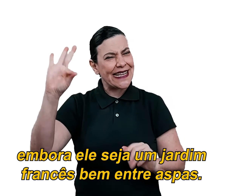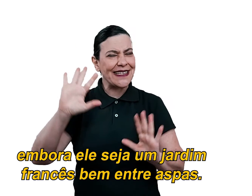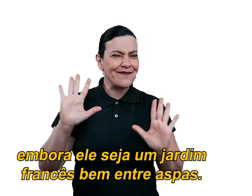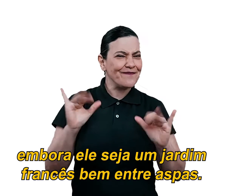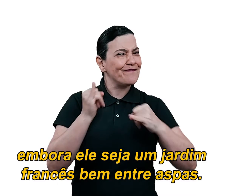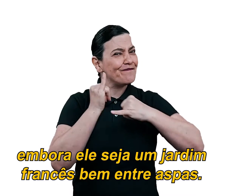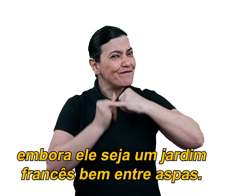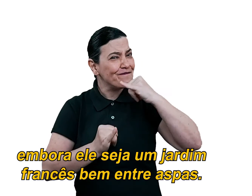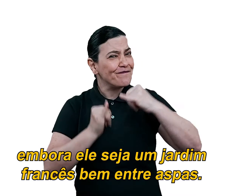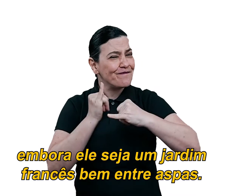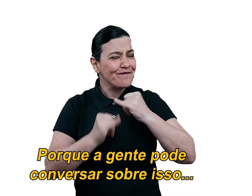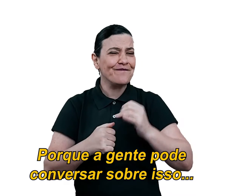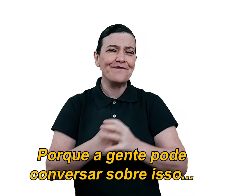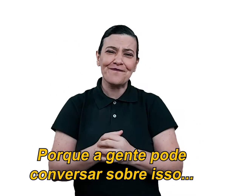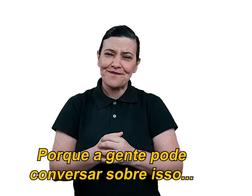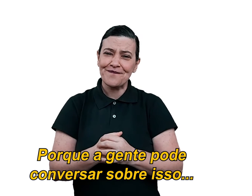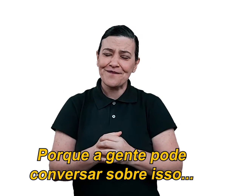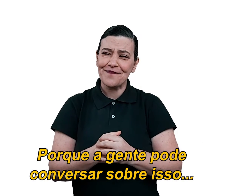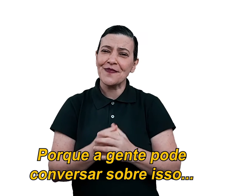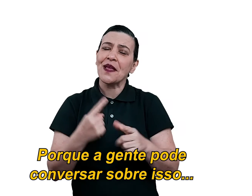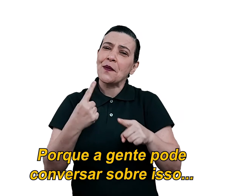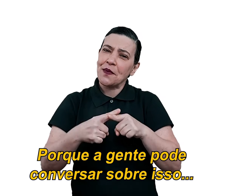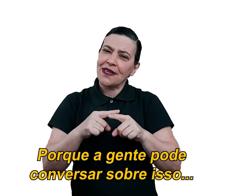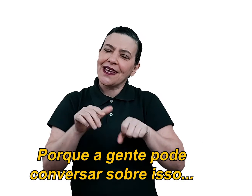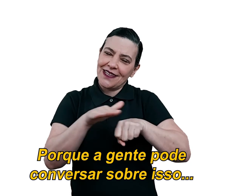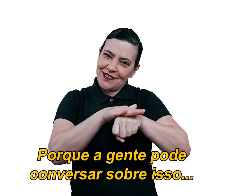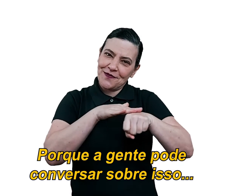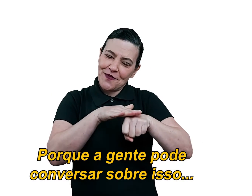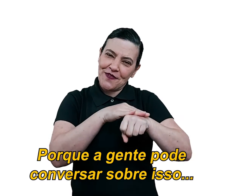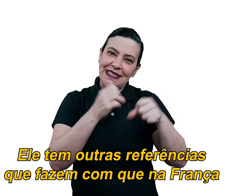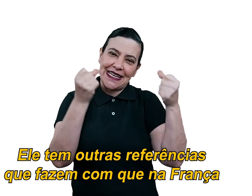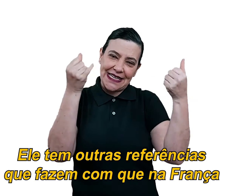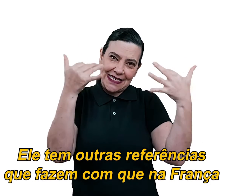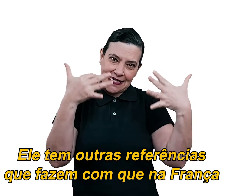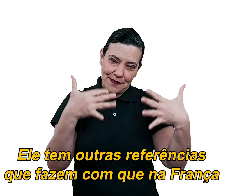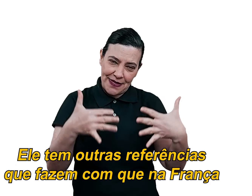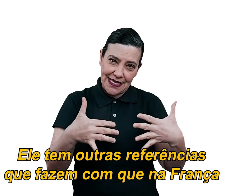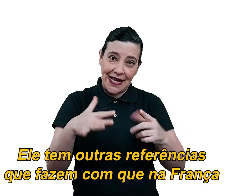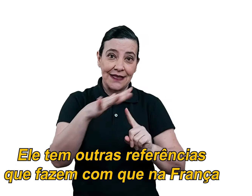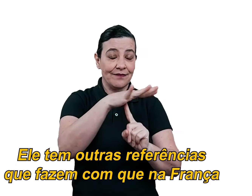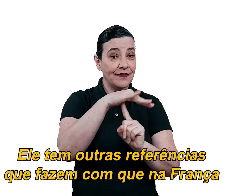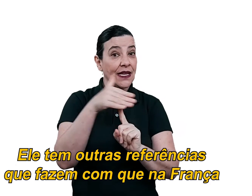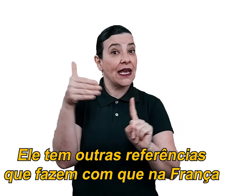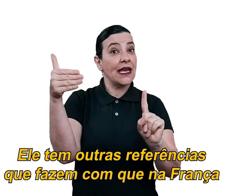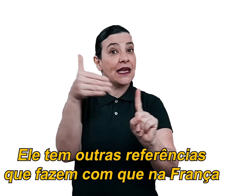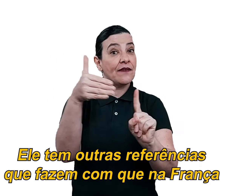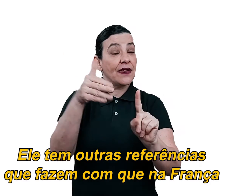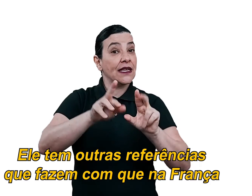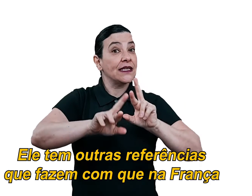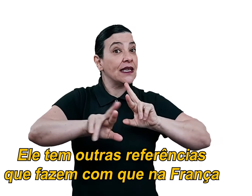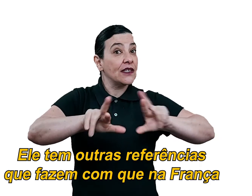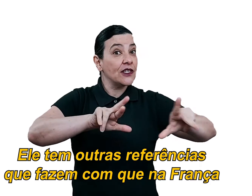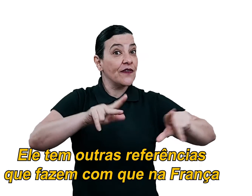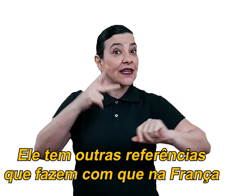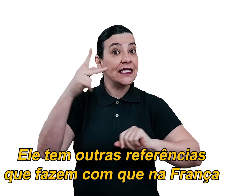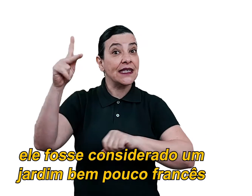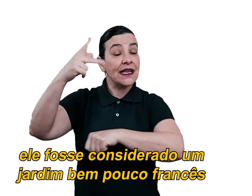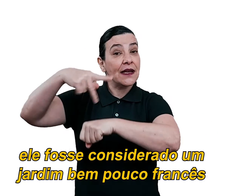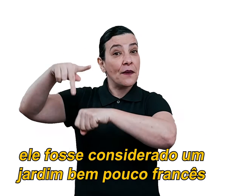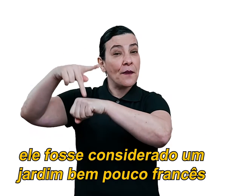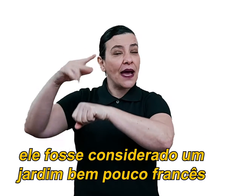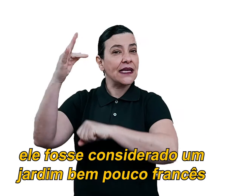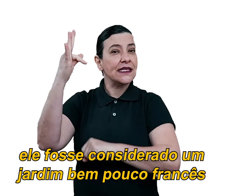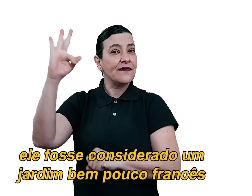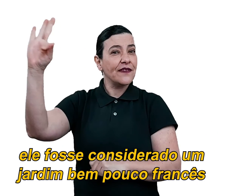bem entre aspas, né? Porque a gente pode conversar sobre isso, ele tem outras referências que fazem com que, na